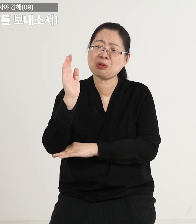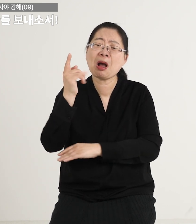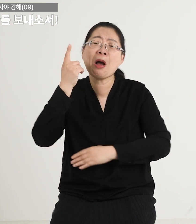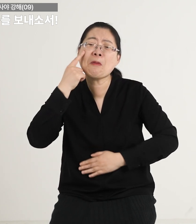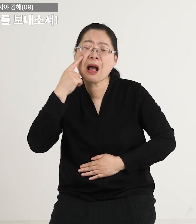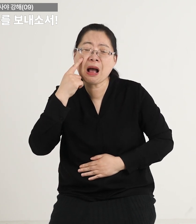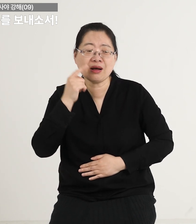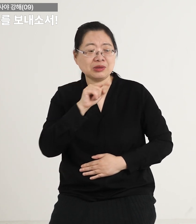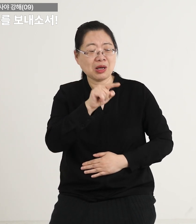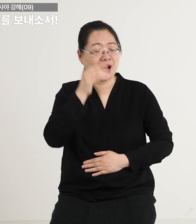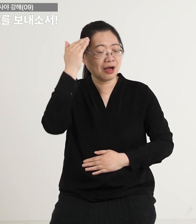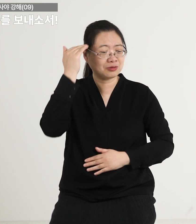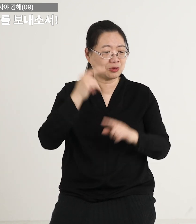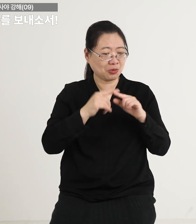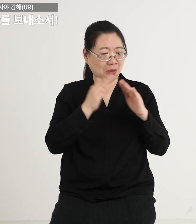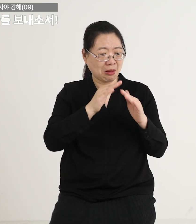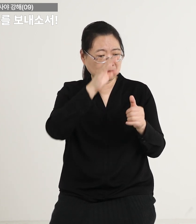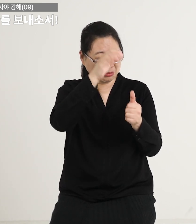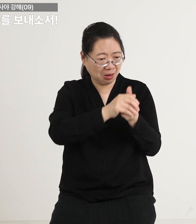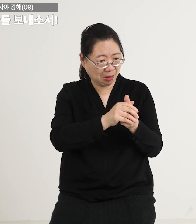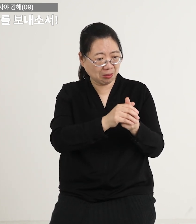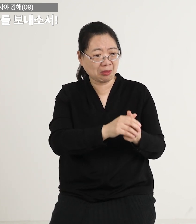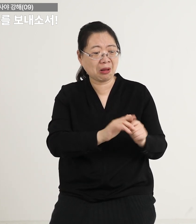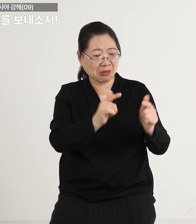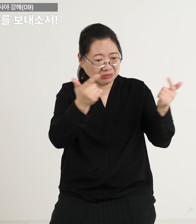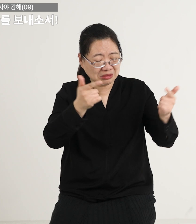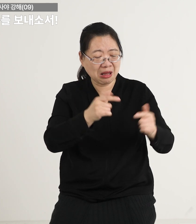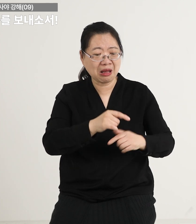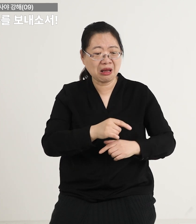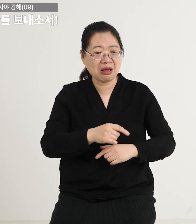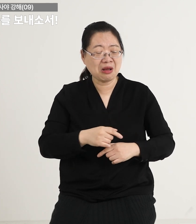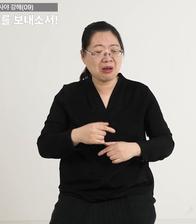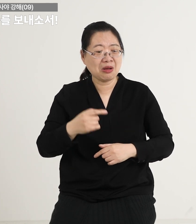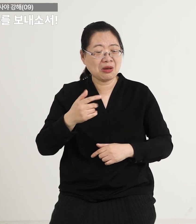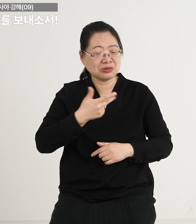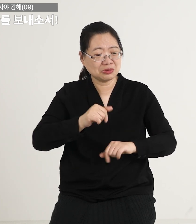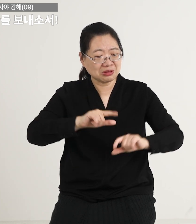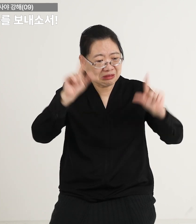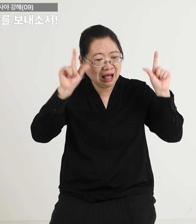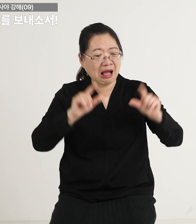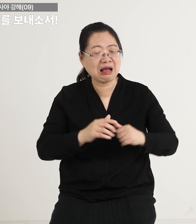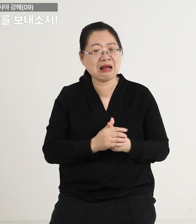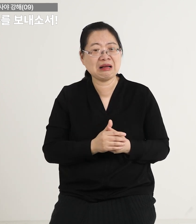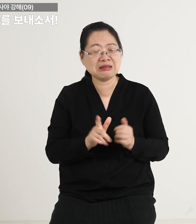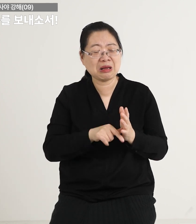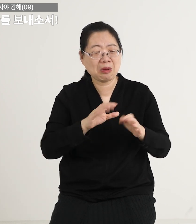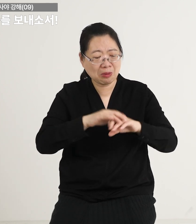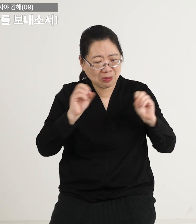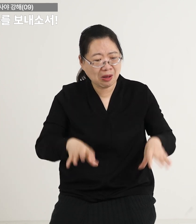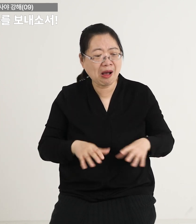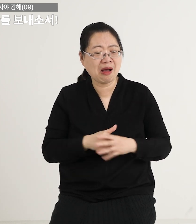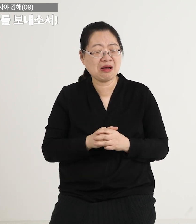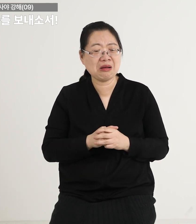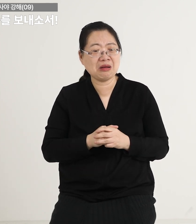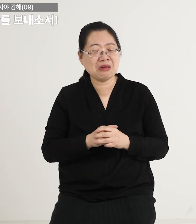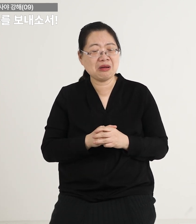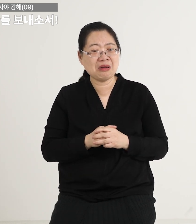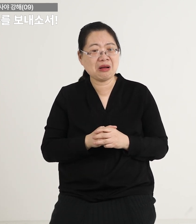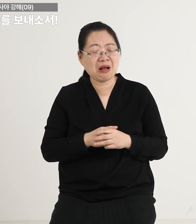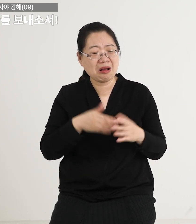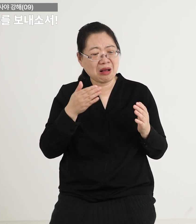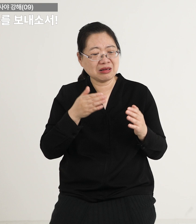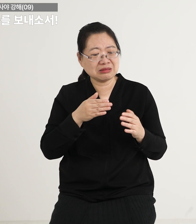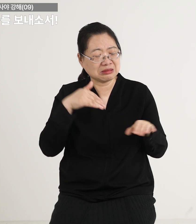뭐 네가 한국교회를 책임진 것도 아닌데 뭐 그딴 얘기를 주일날 시간 낭비해가면서 하냐.